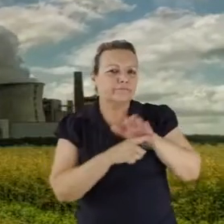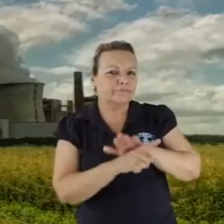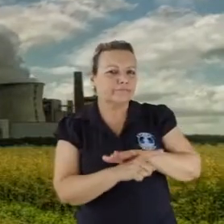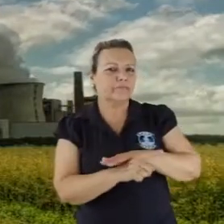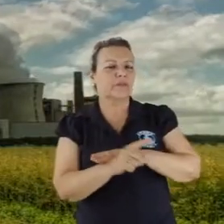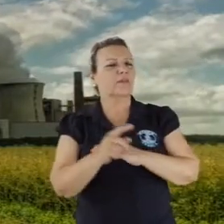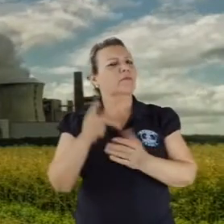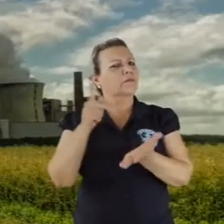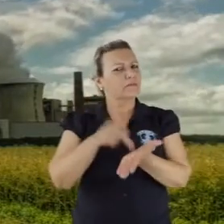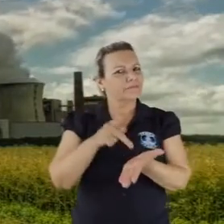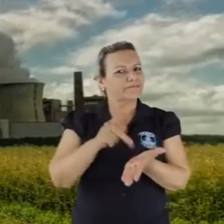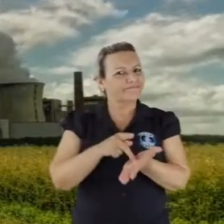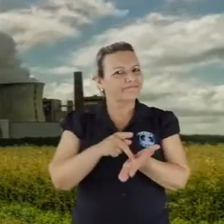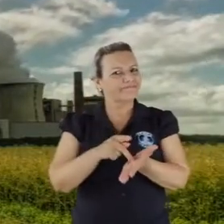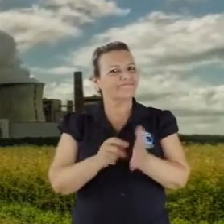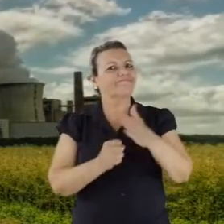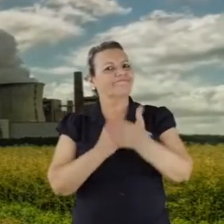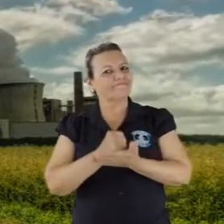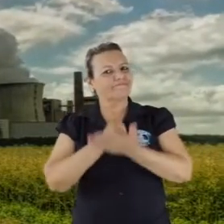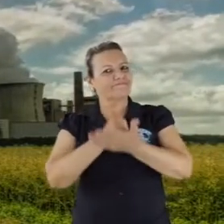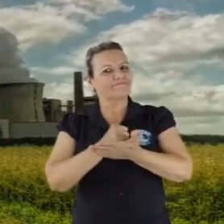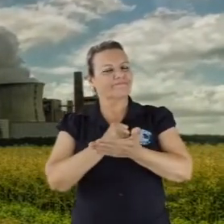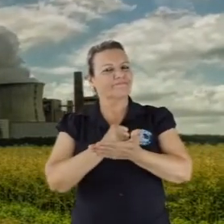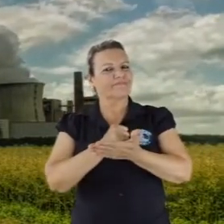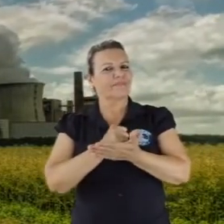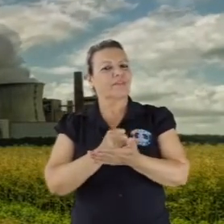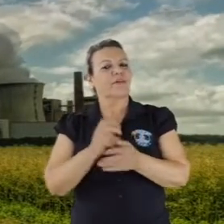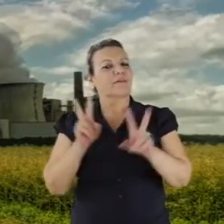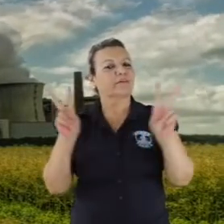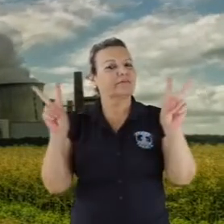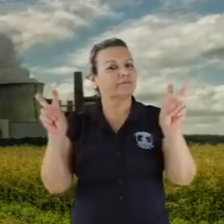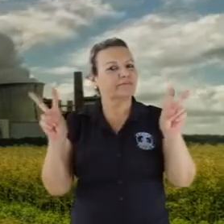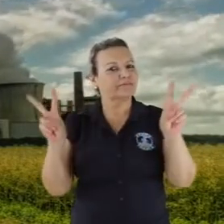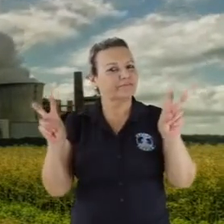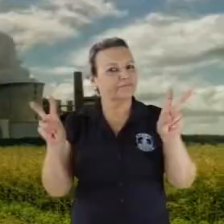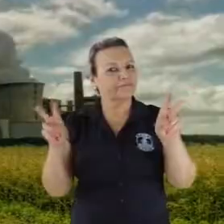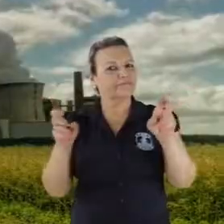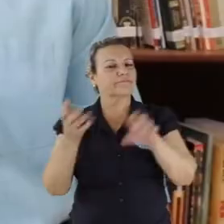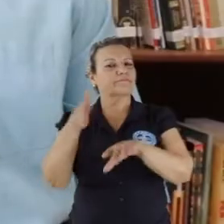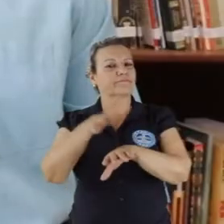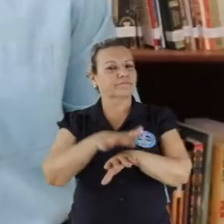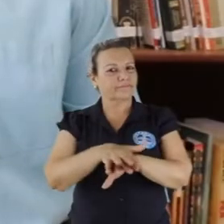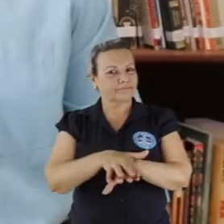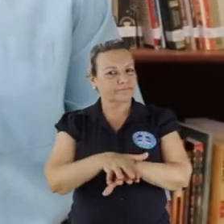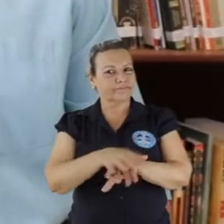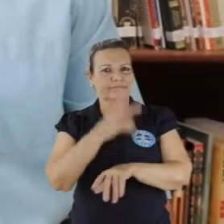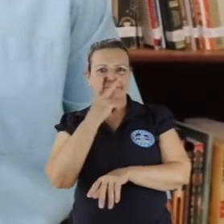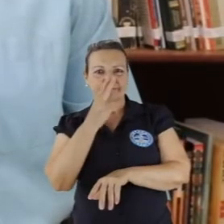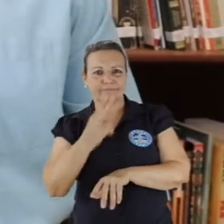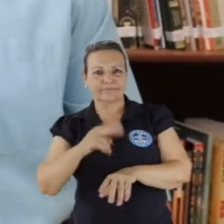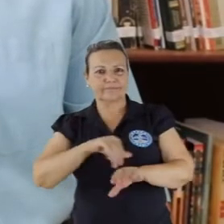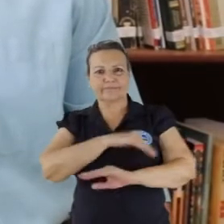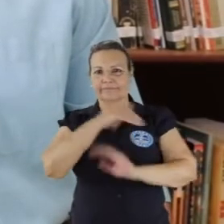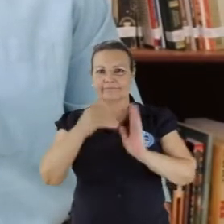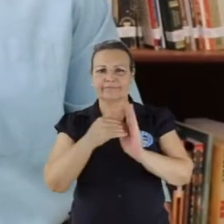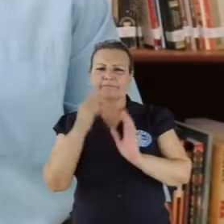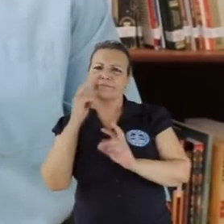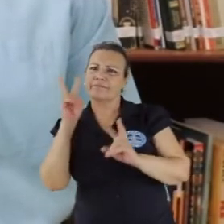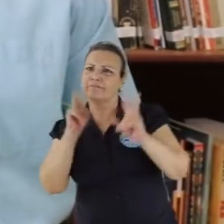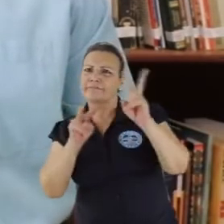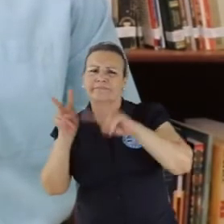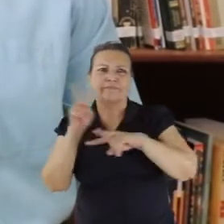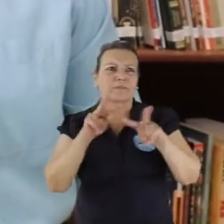pergunta: dizem-se sustentáveis ou, de fato, pragmaticamente falando, são? Da mesma forma, o